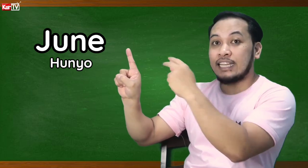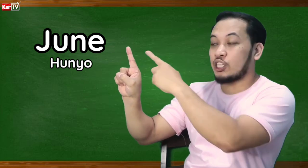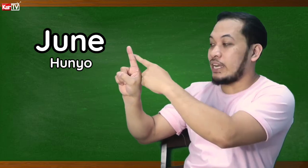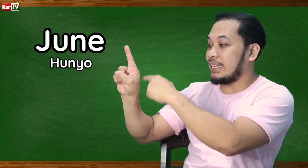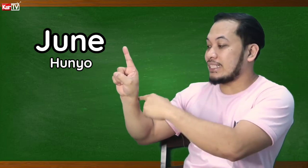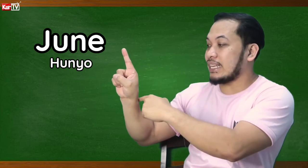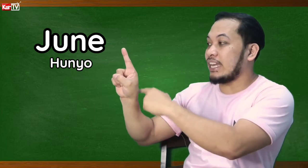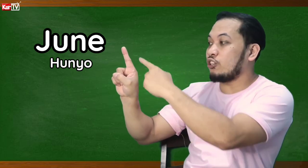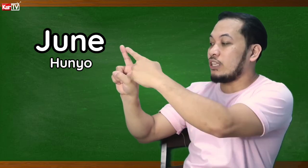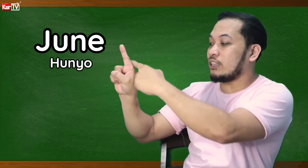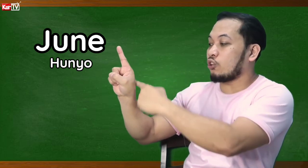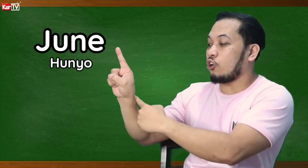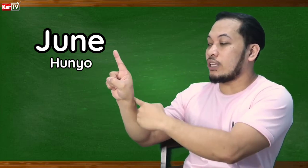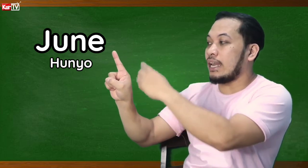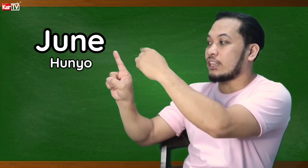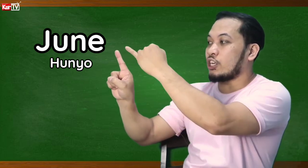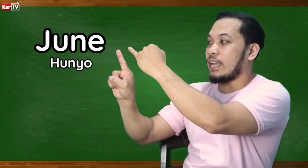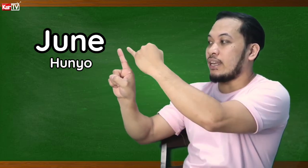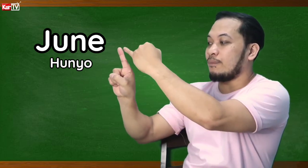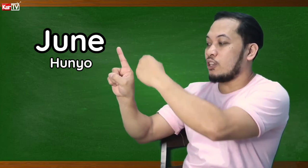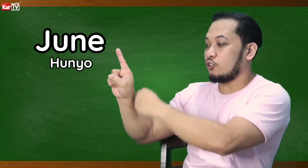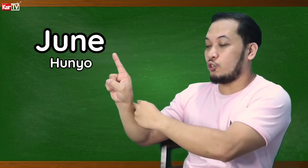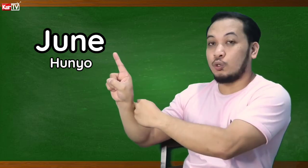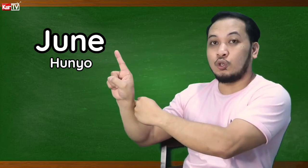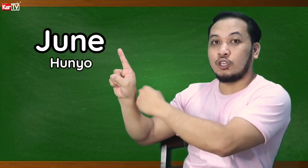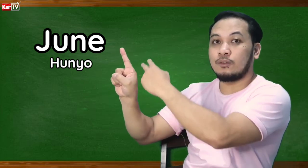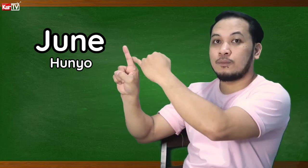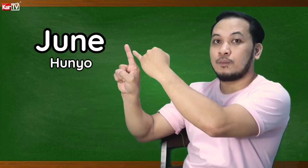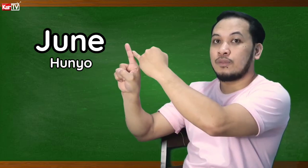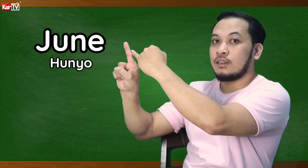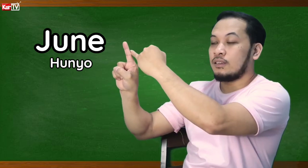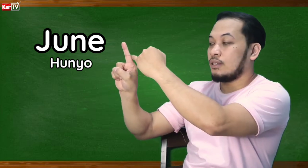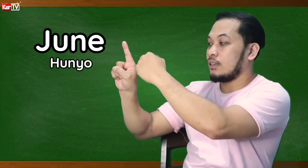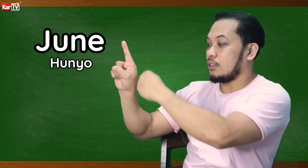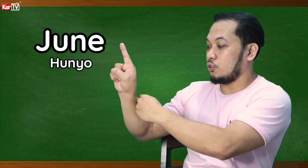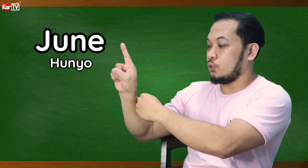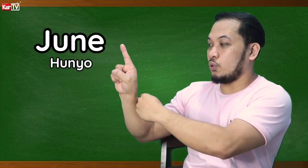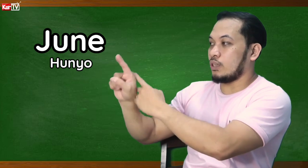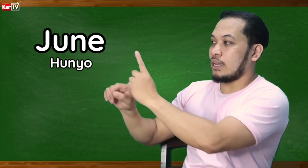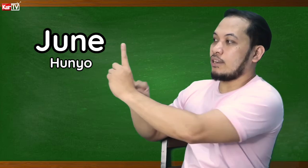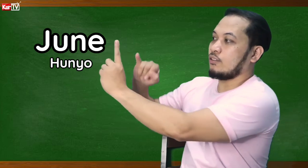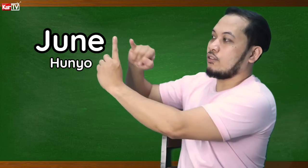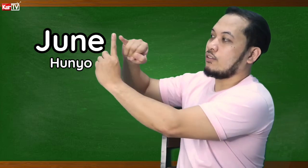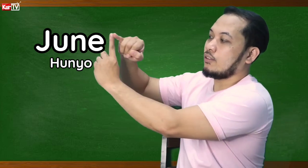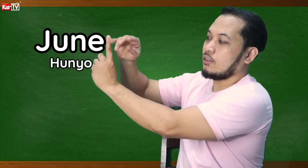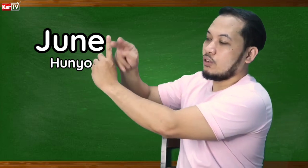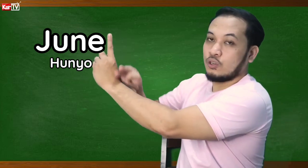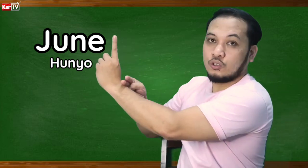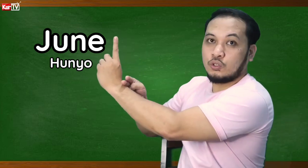letter N. I-slide nyo dito na letter N. June. June. Ayan o.